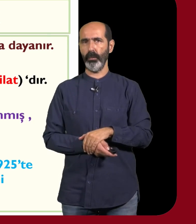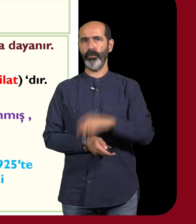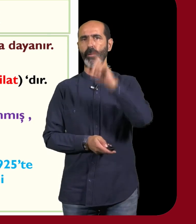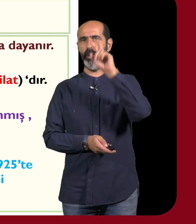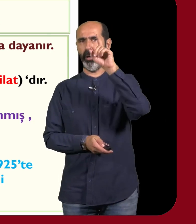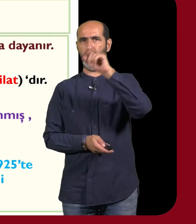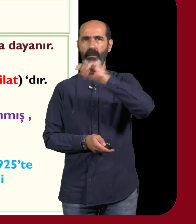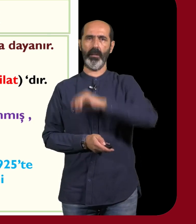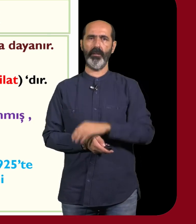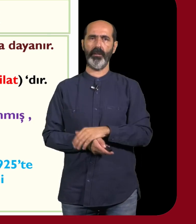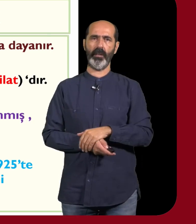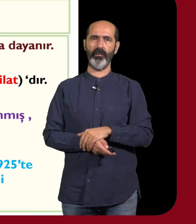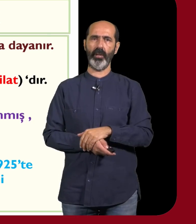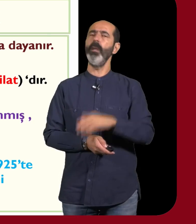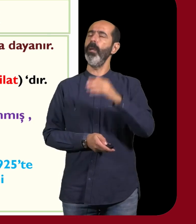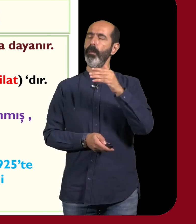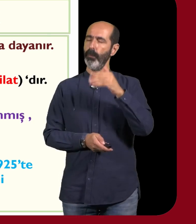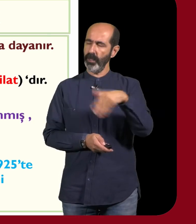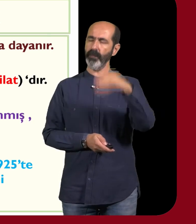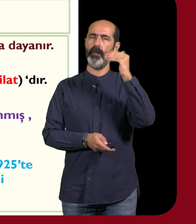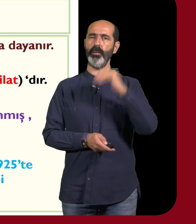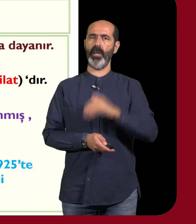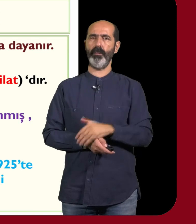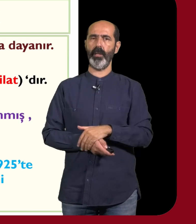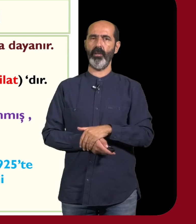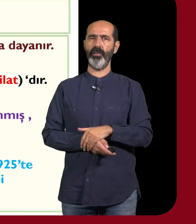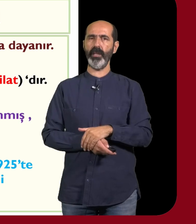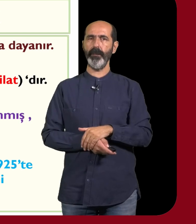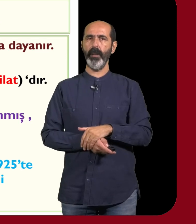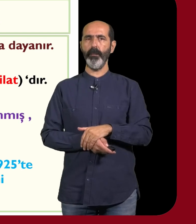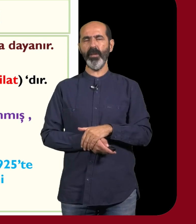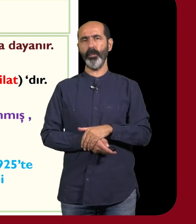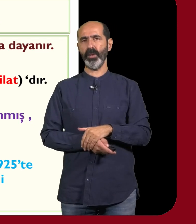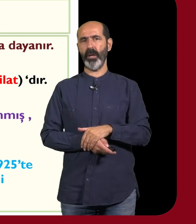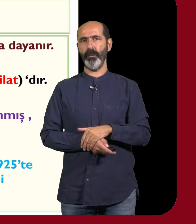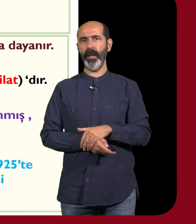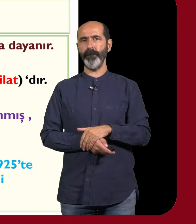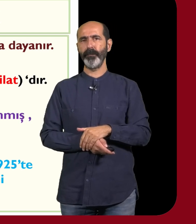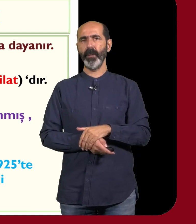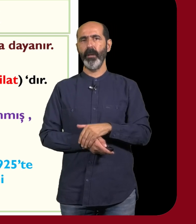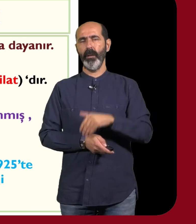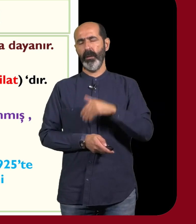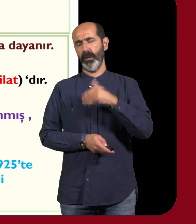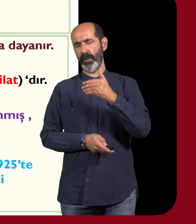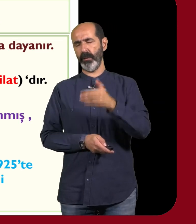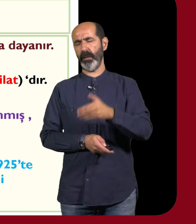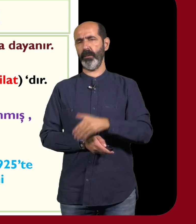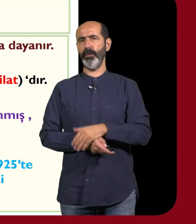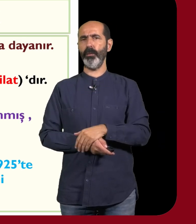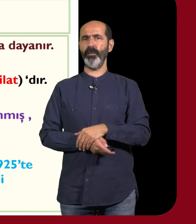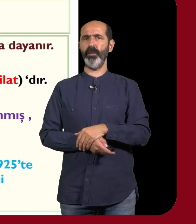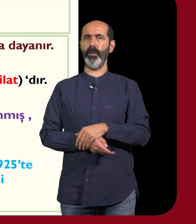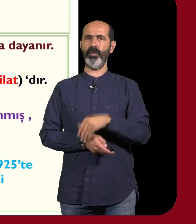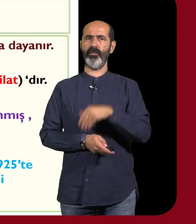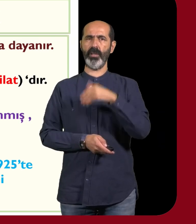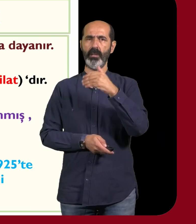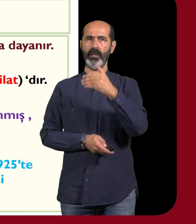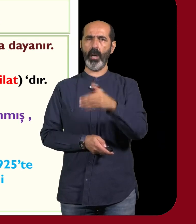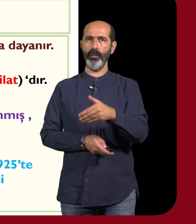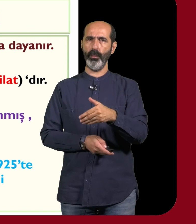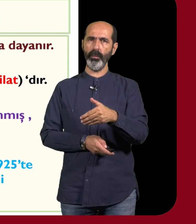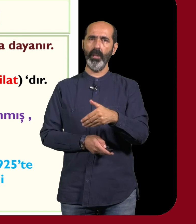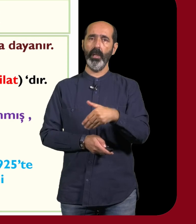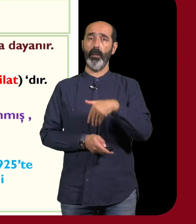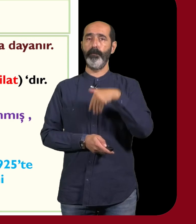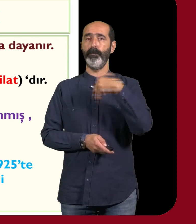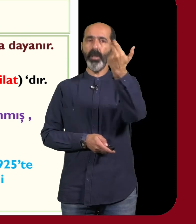bire kurulmuştu hatırlayınız arkadaşlar ne zaman bu takıma geçtik biz Bu takvime 26 Aralık 1925'te